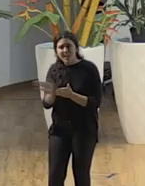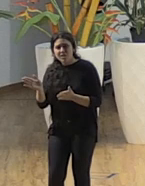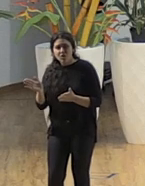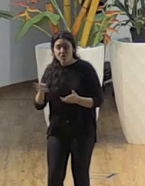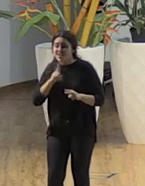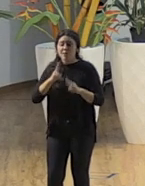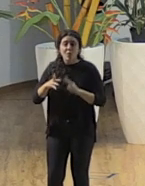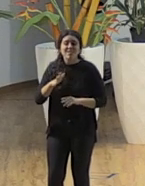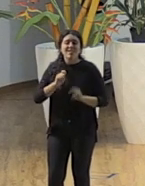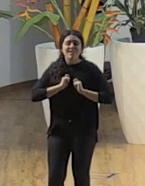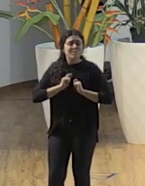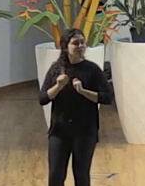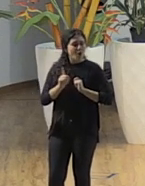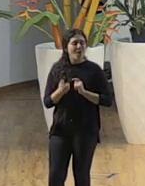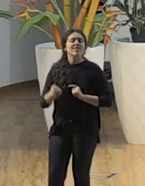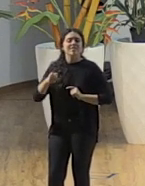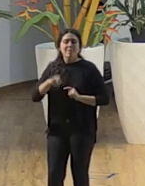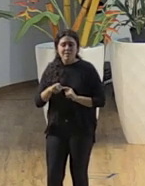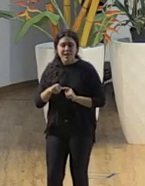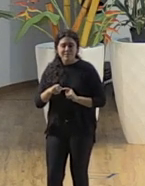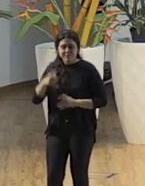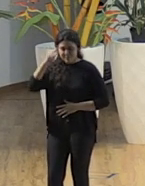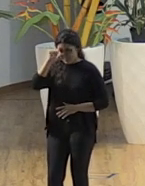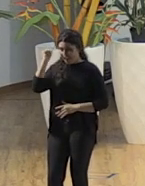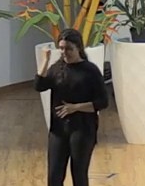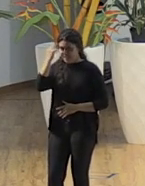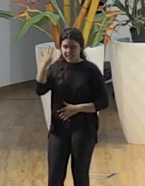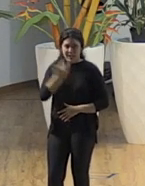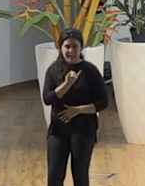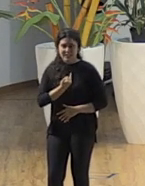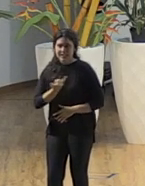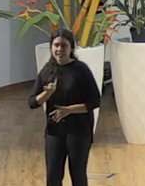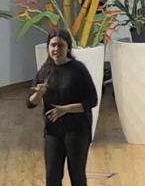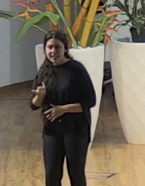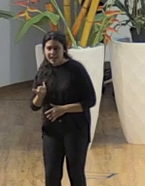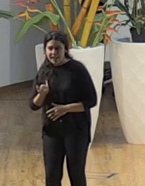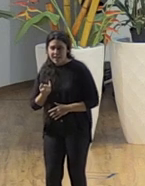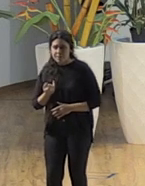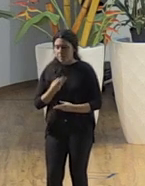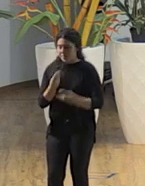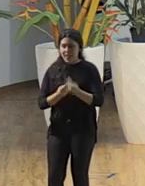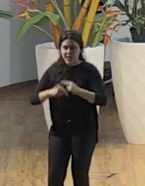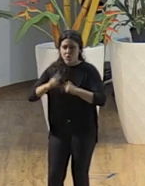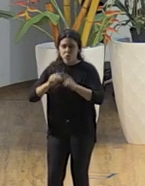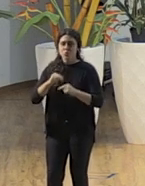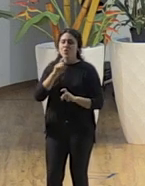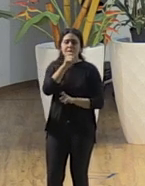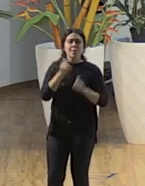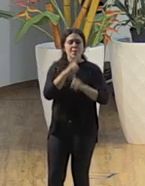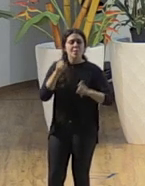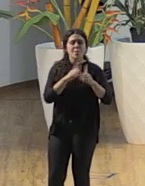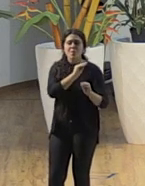sino por ser capaces de formularnos colectivamente nuevas preguntas y asumir el